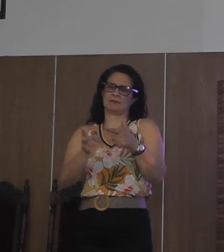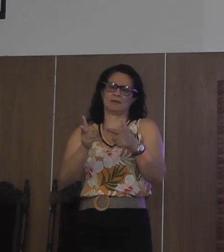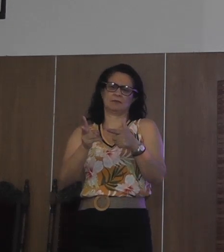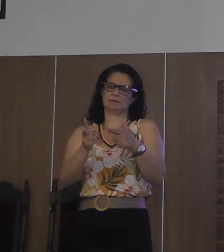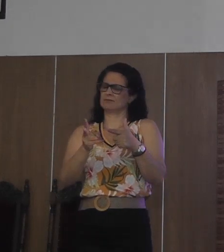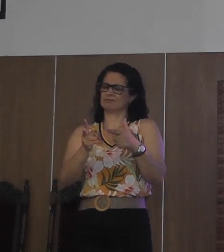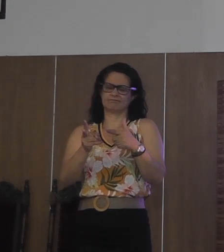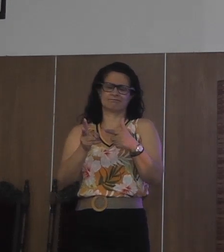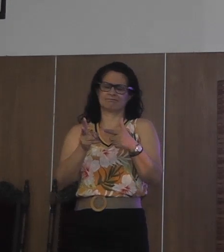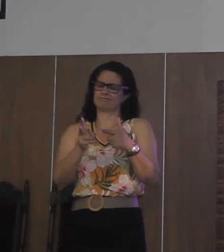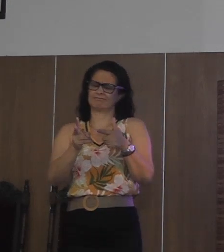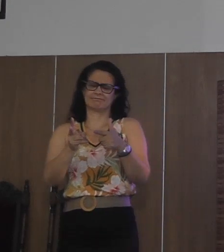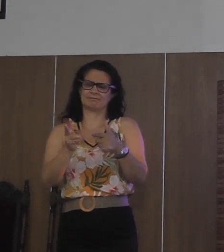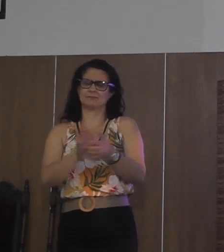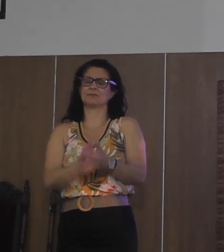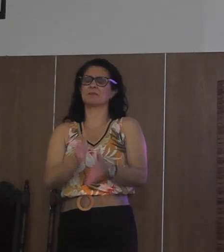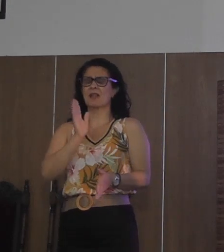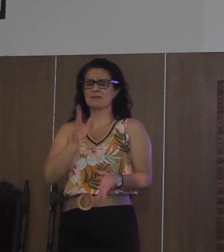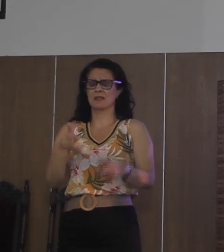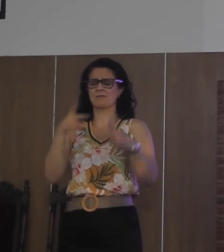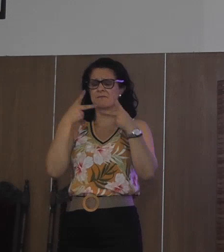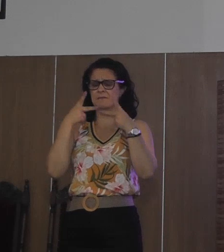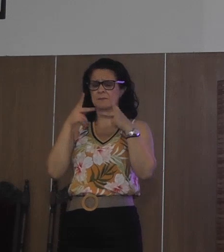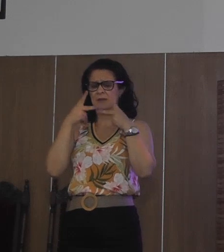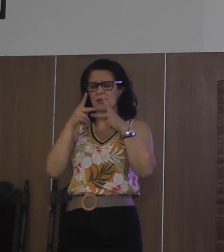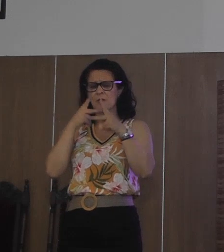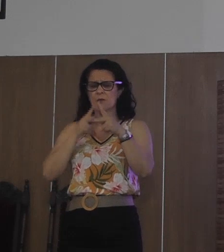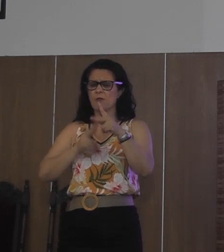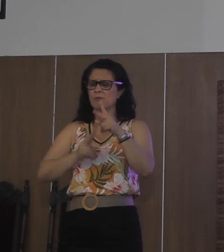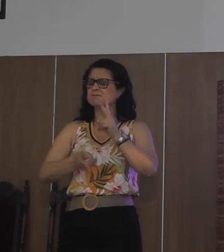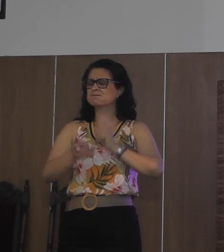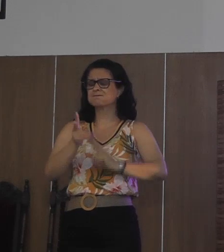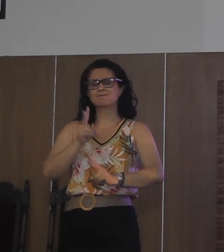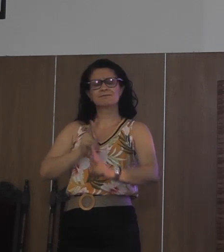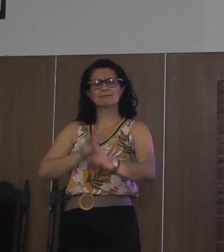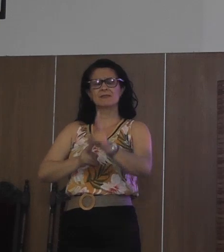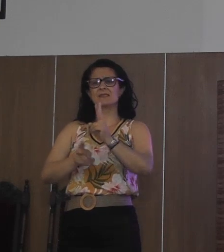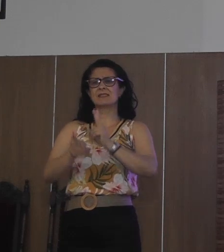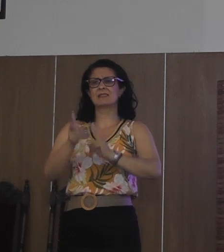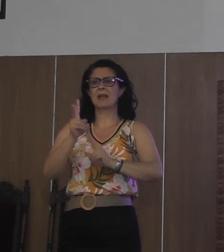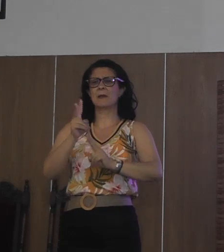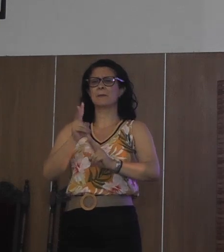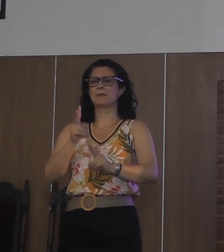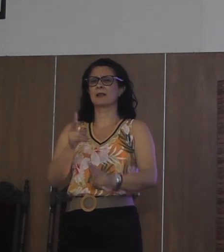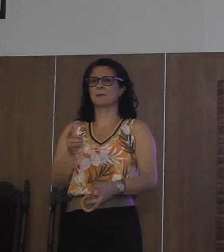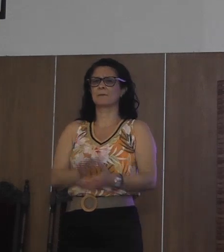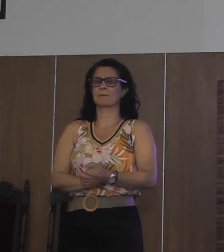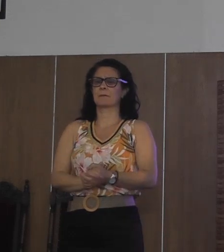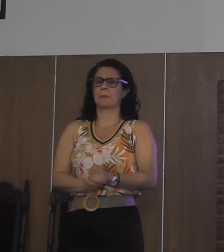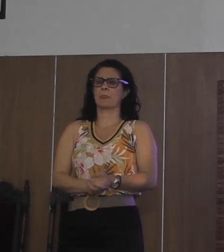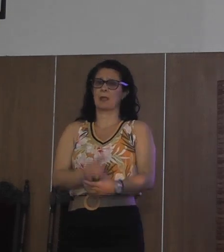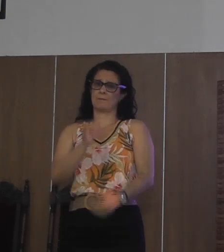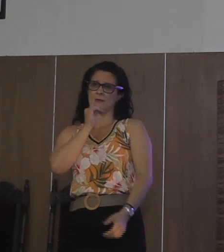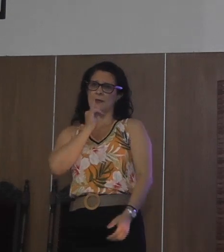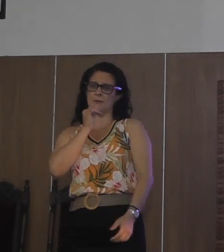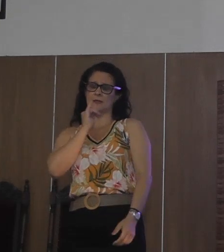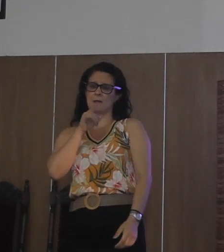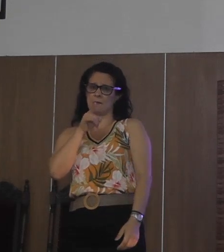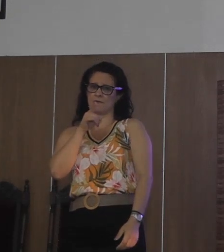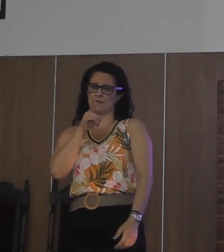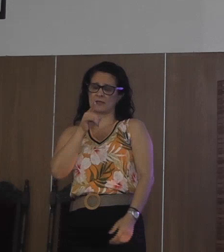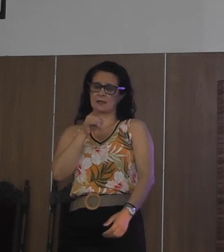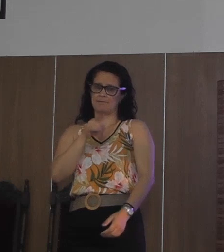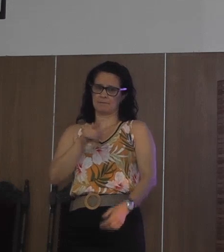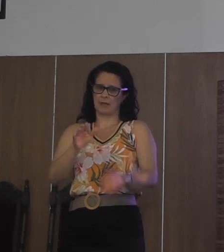Já foi ministrado diversas vezes sobre isso. É como olhar e fazer uma analogia com a escola. Você está fazendo a